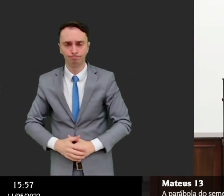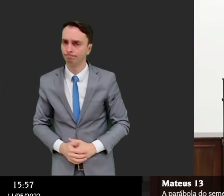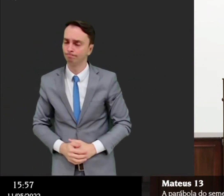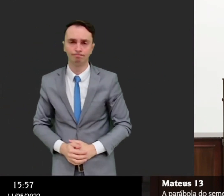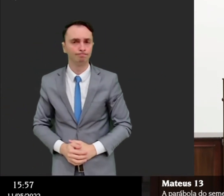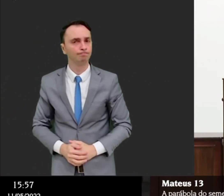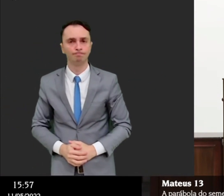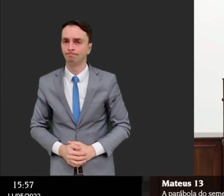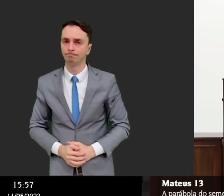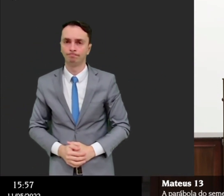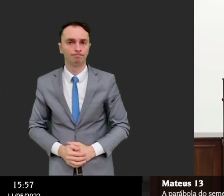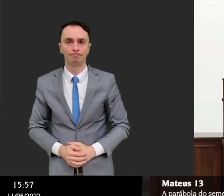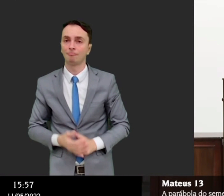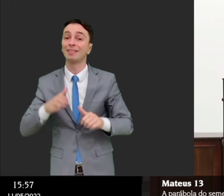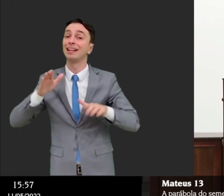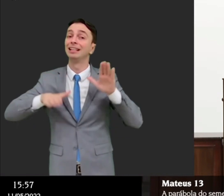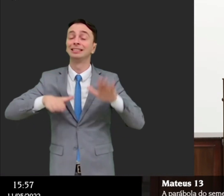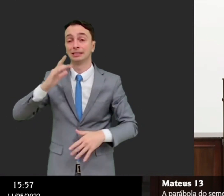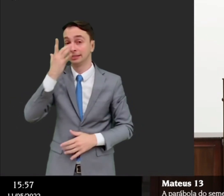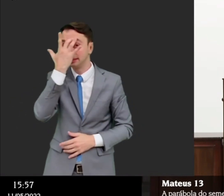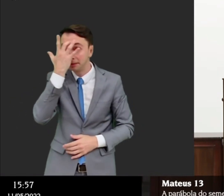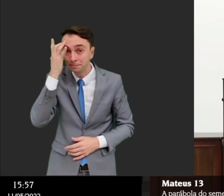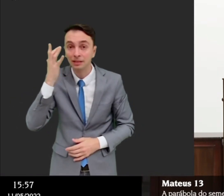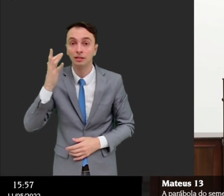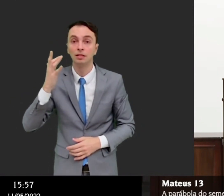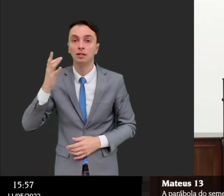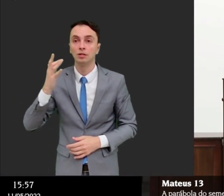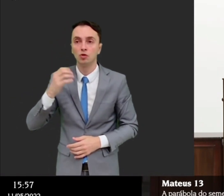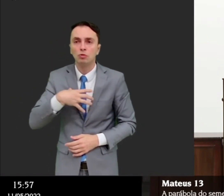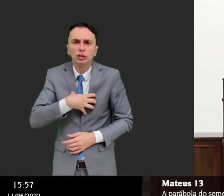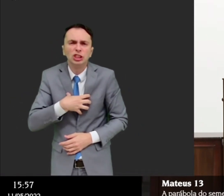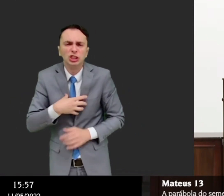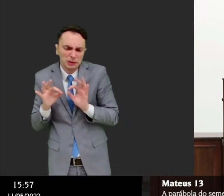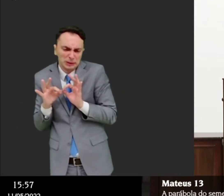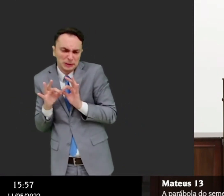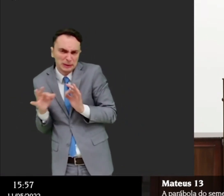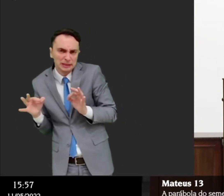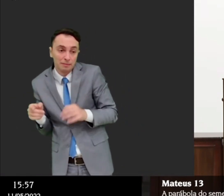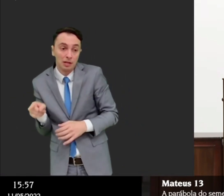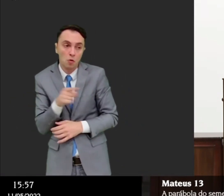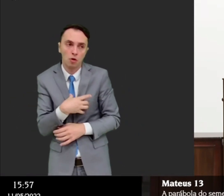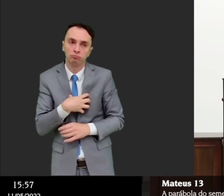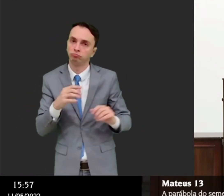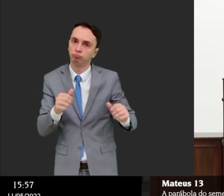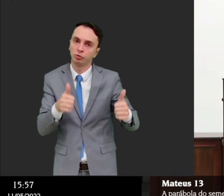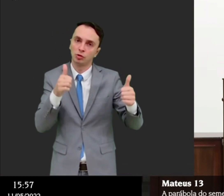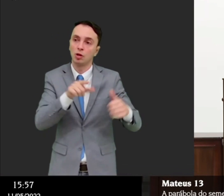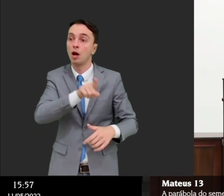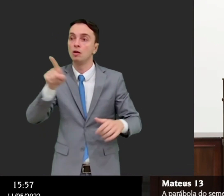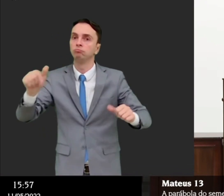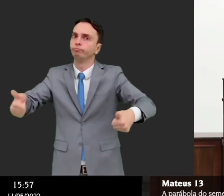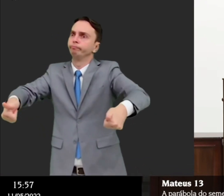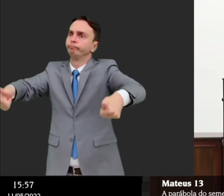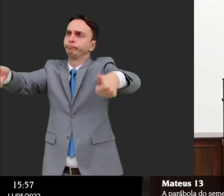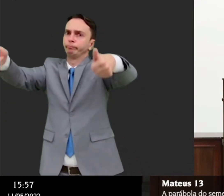dá na obra, algum que fica lá nos 30, tem outro que fica nos 60, mas tem outro que vai nos